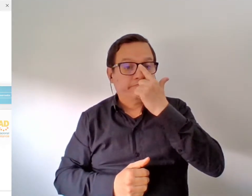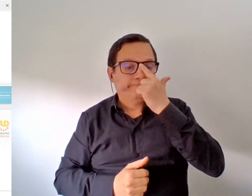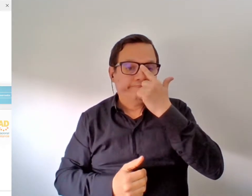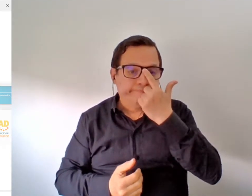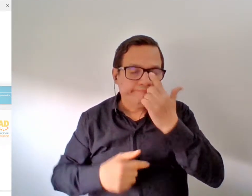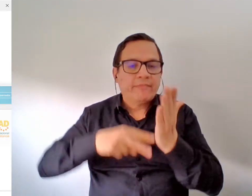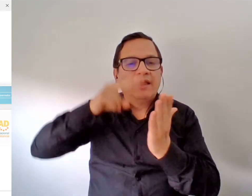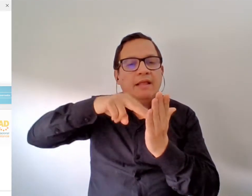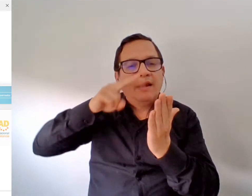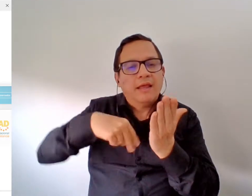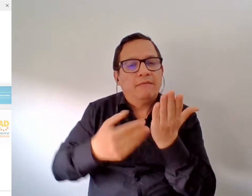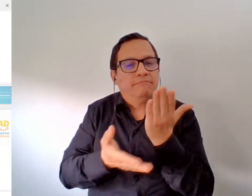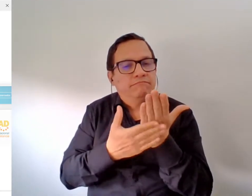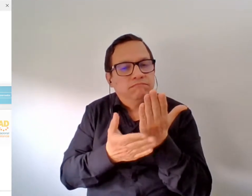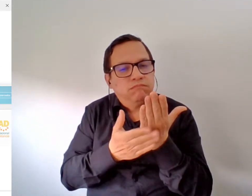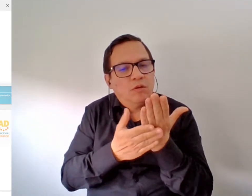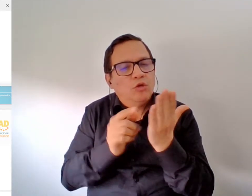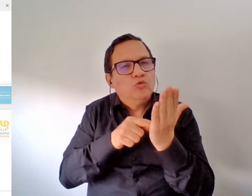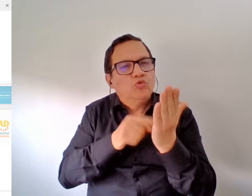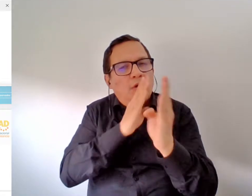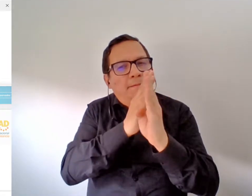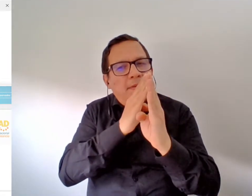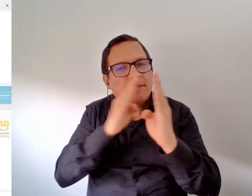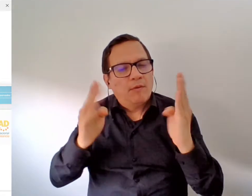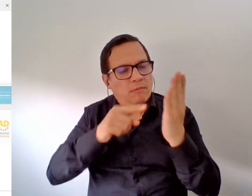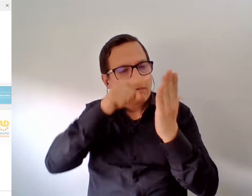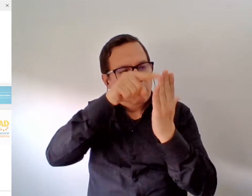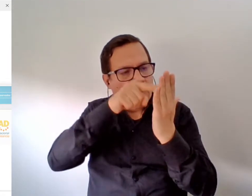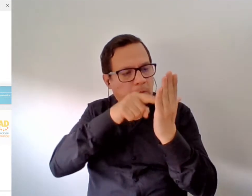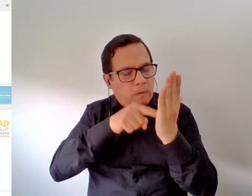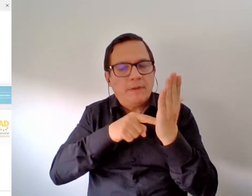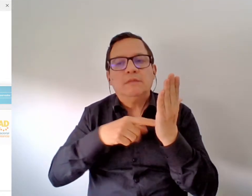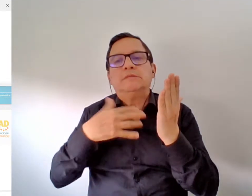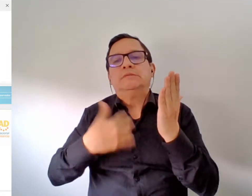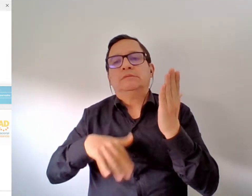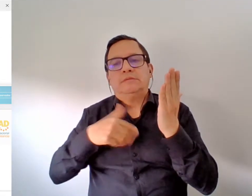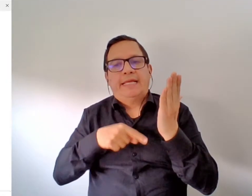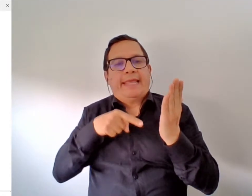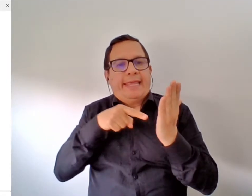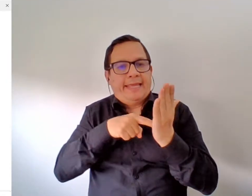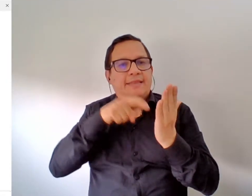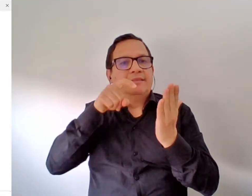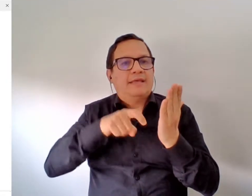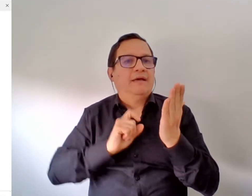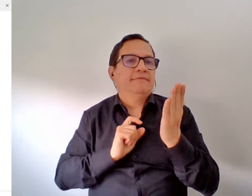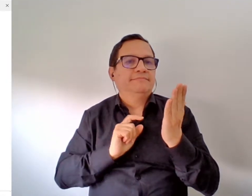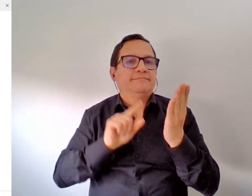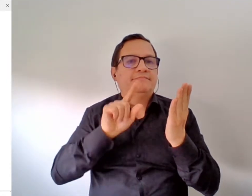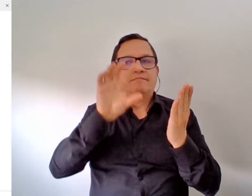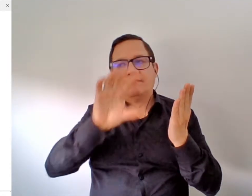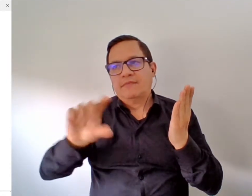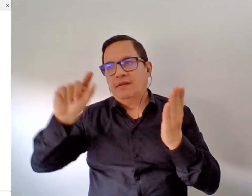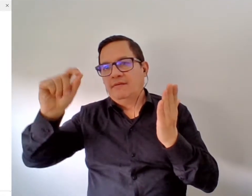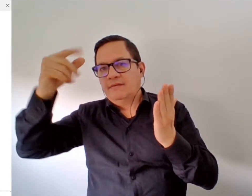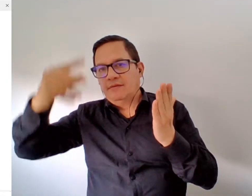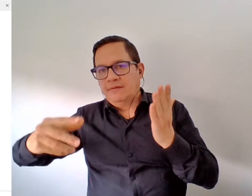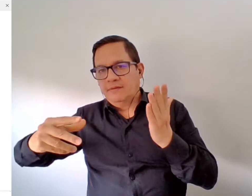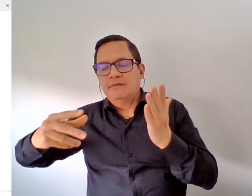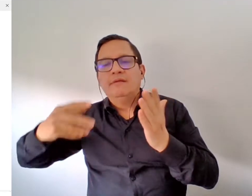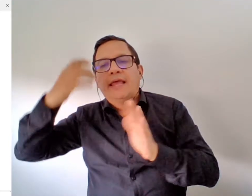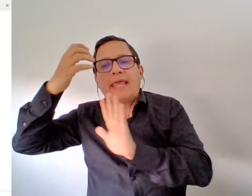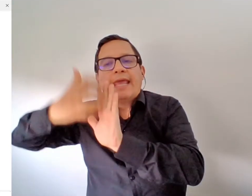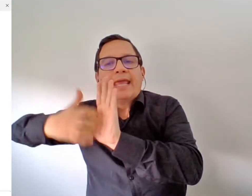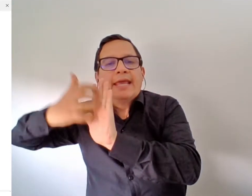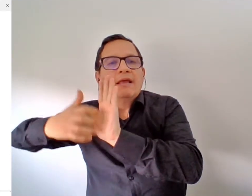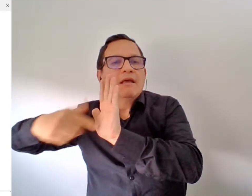leer las lecturas sugeridas en los recursos bibliográficos. En el entorno de evaluación debe